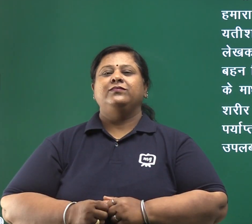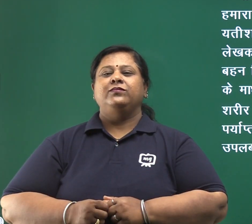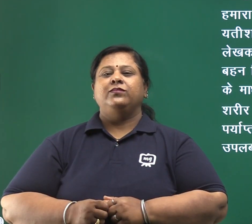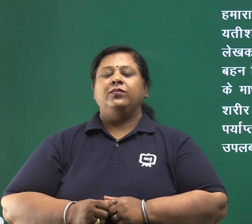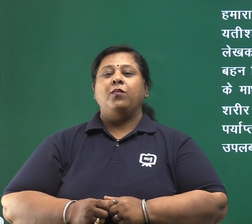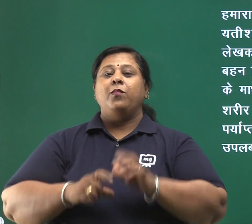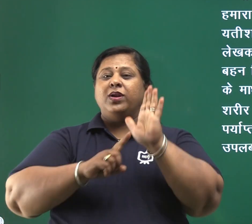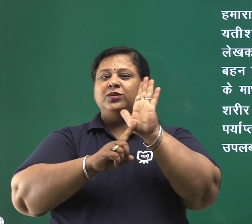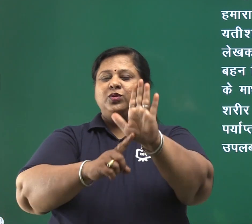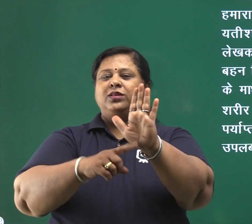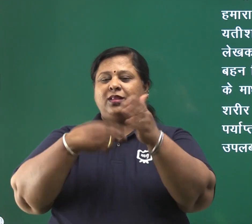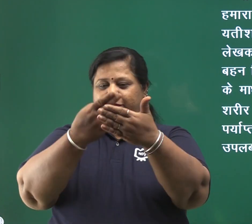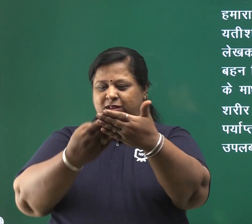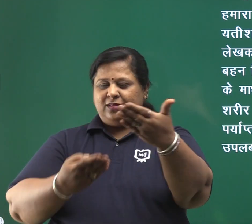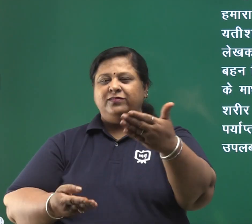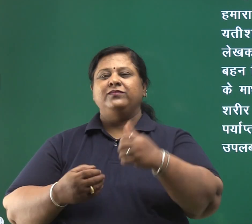प्रस्तुत निबंध